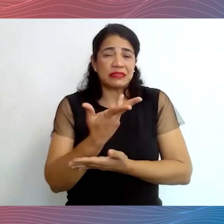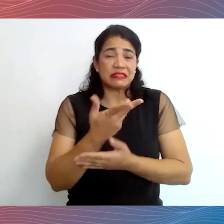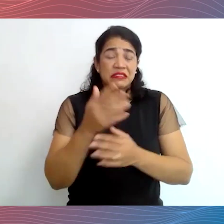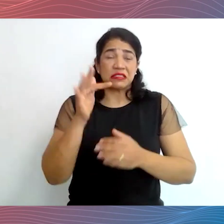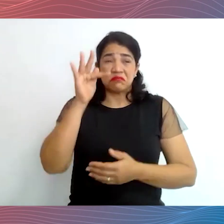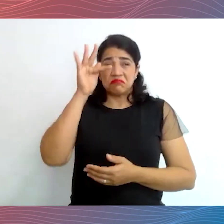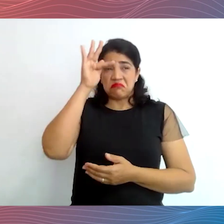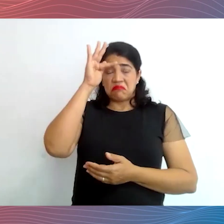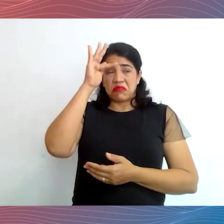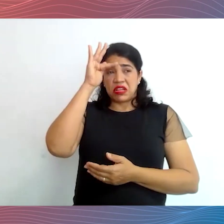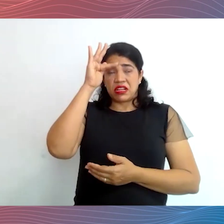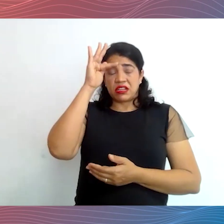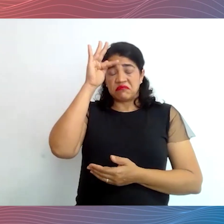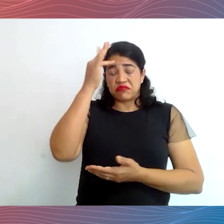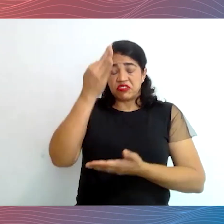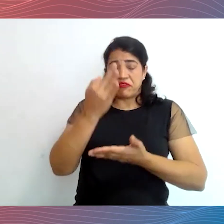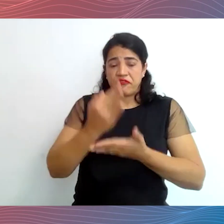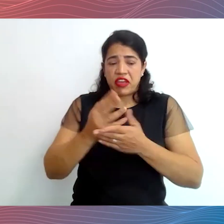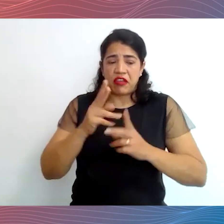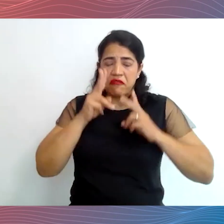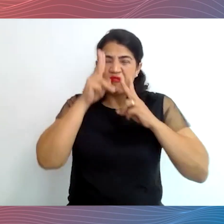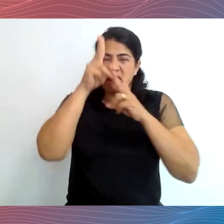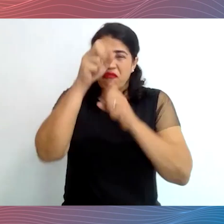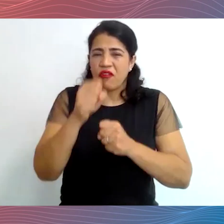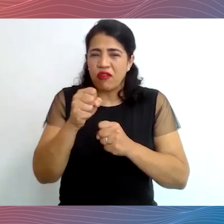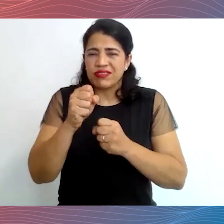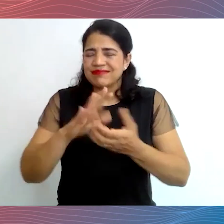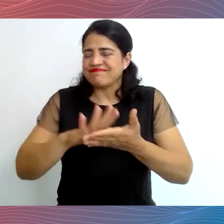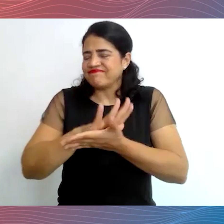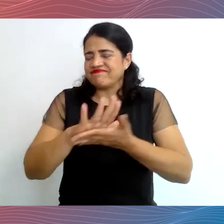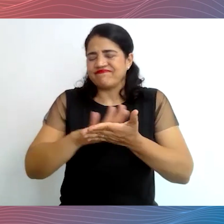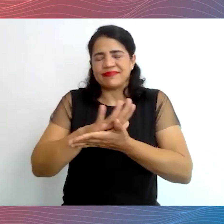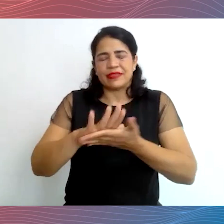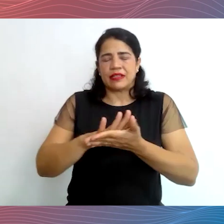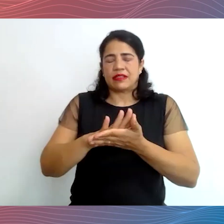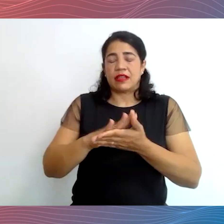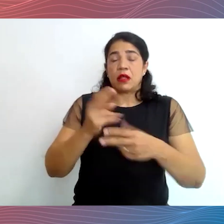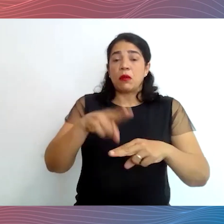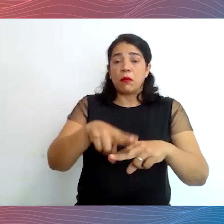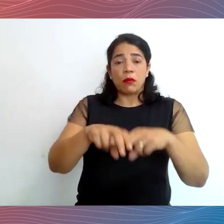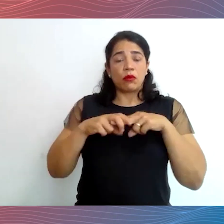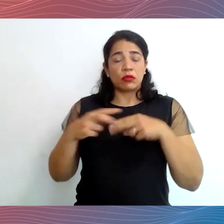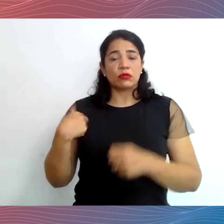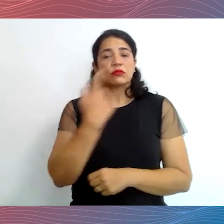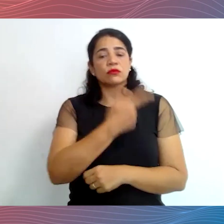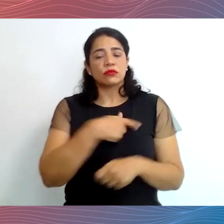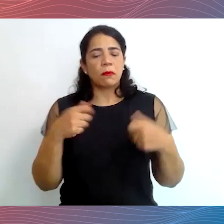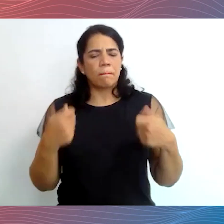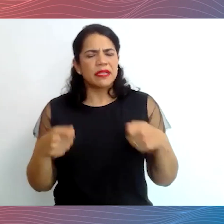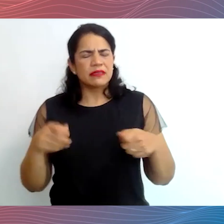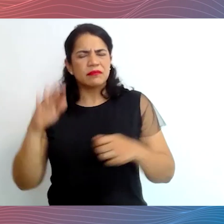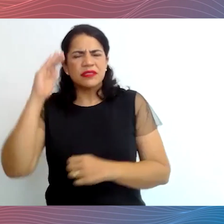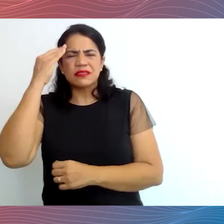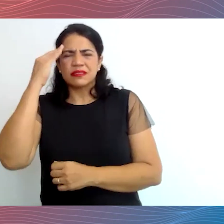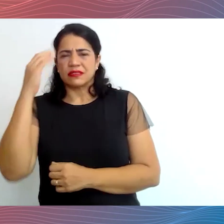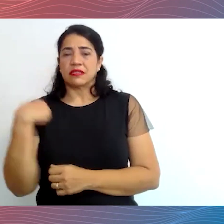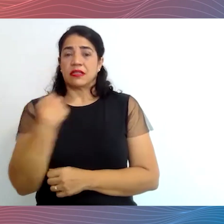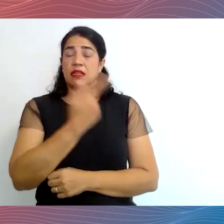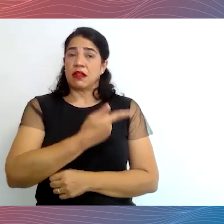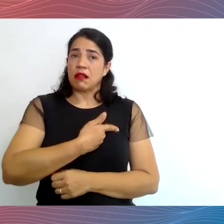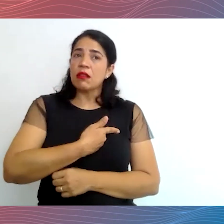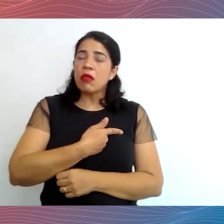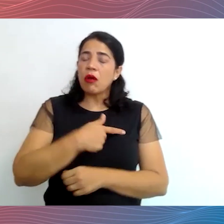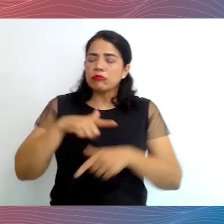lá. Por isso, irmãos, nós precisamos pensar que nós somos trabalhadores da última hora, e Deus nos deu ferramentas